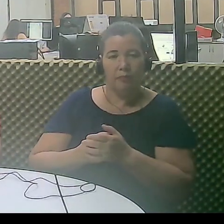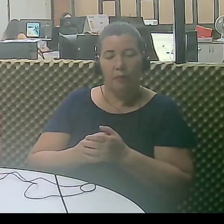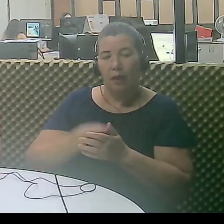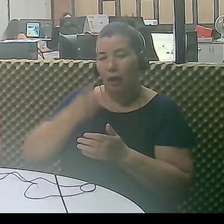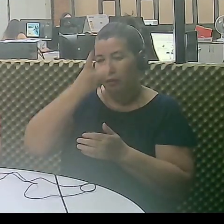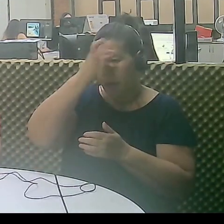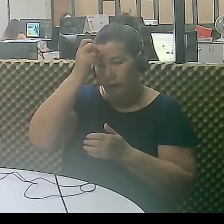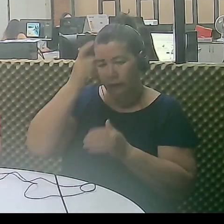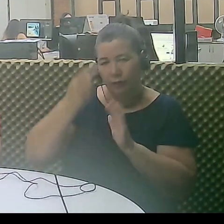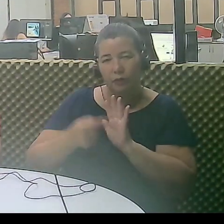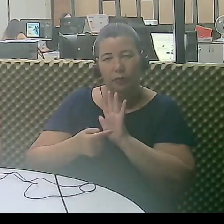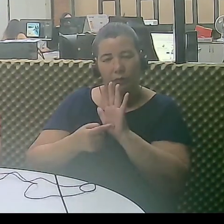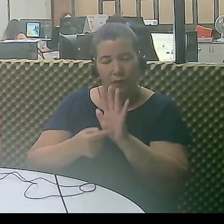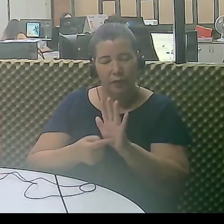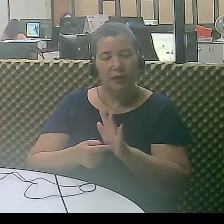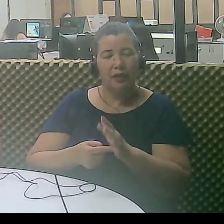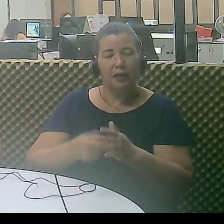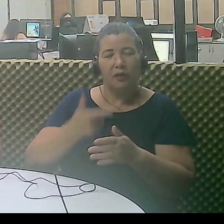Prefeitura apresenta a edição